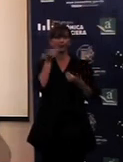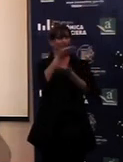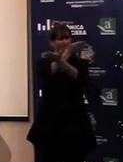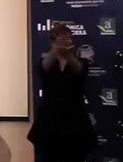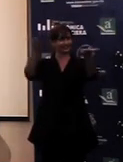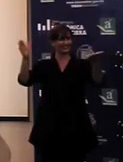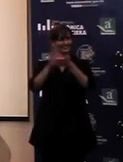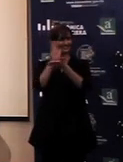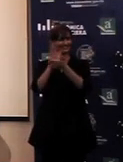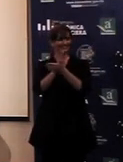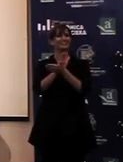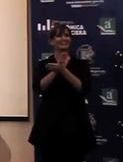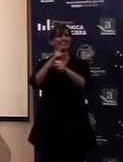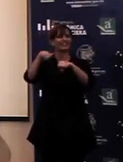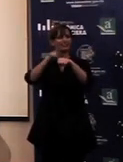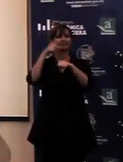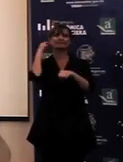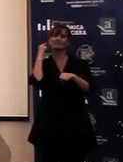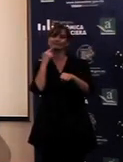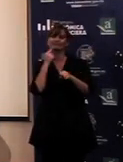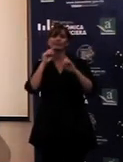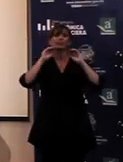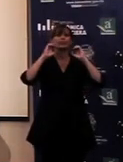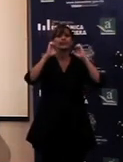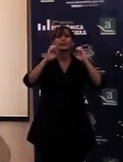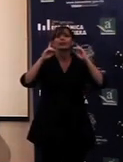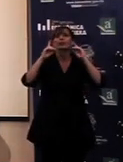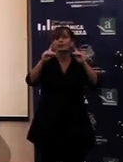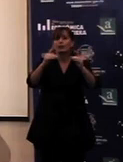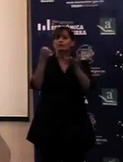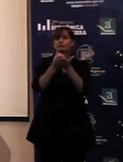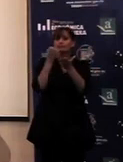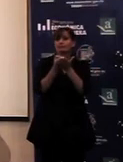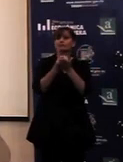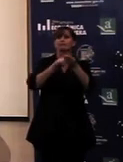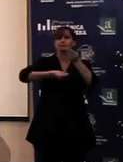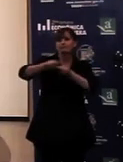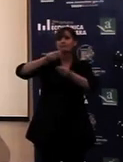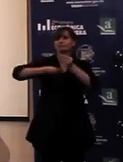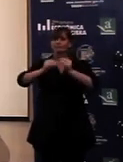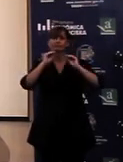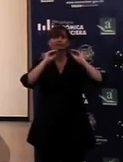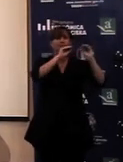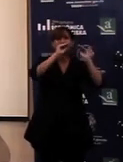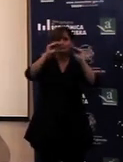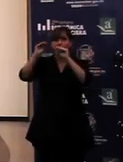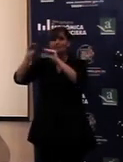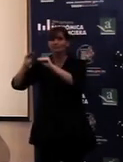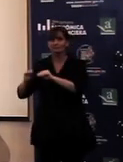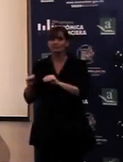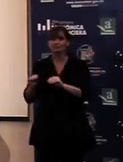aquí de la Escuela Nacional, educación financiera, eso que están dando aquí en los diferentes salones,